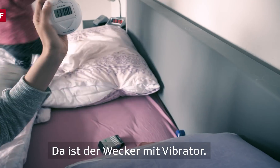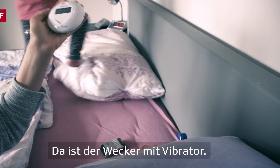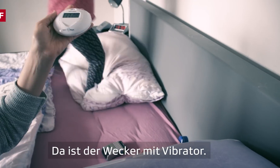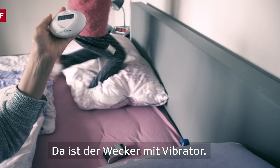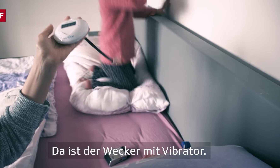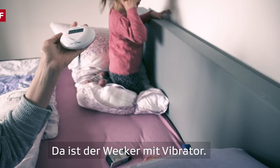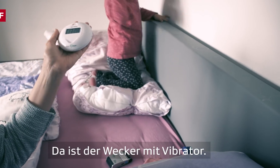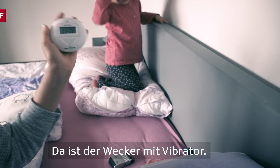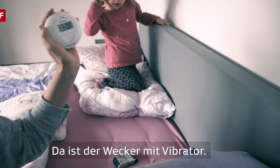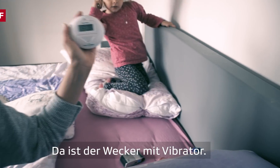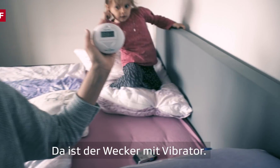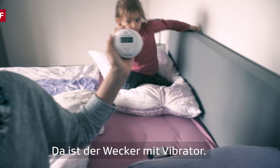der Vibrator.